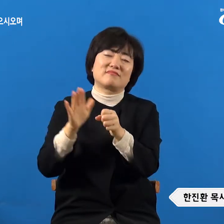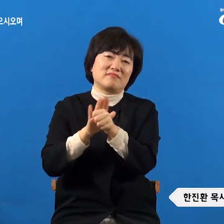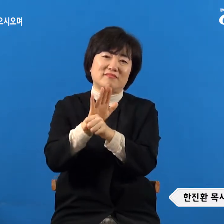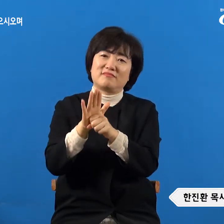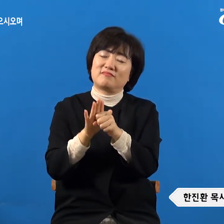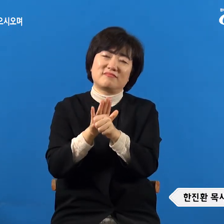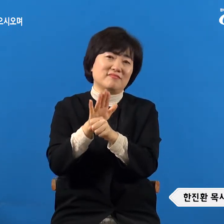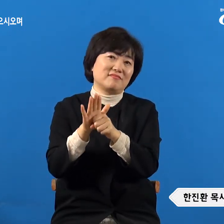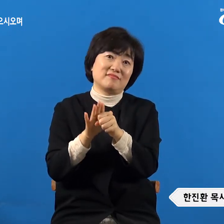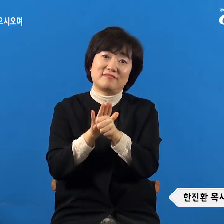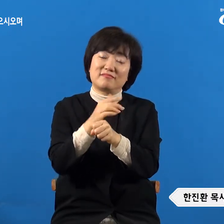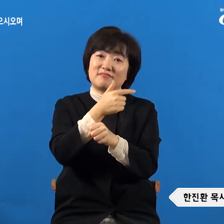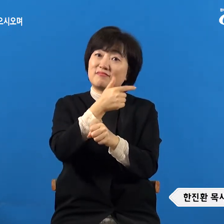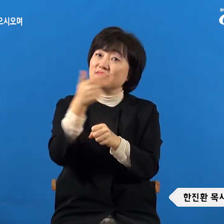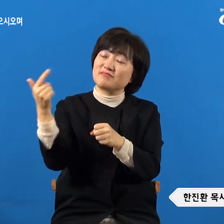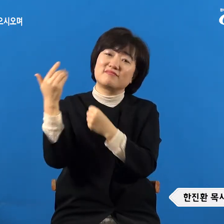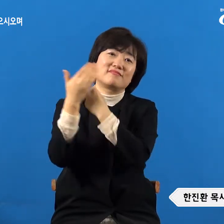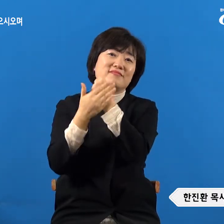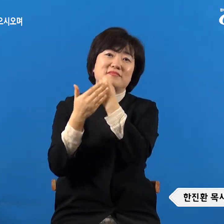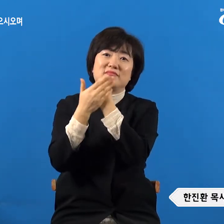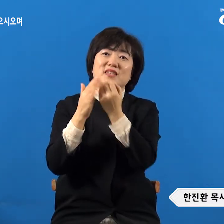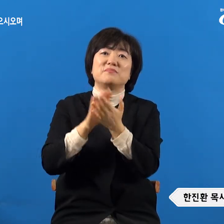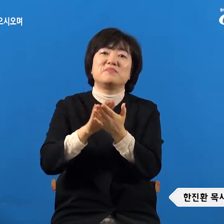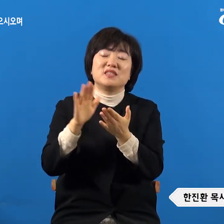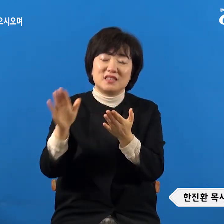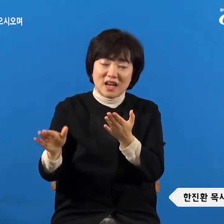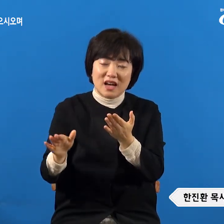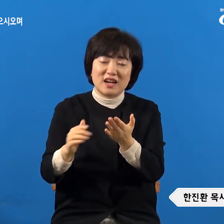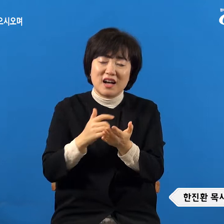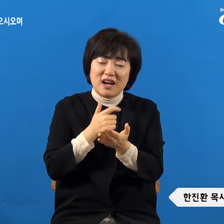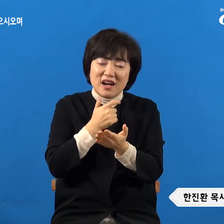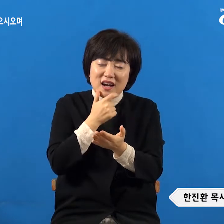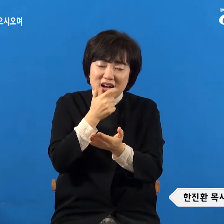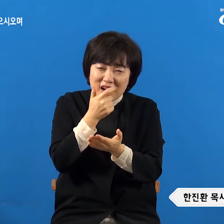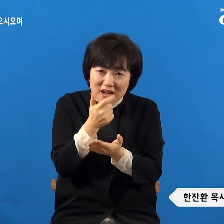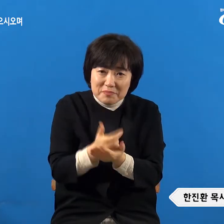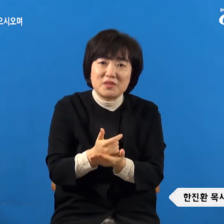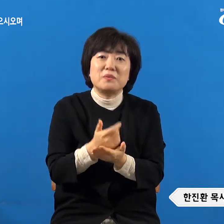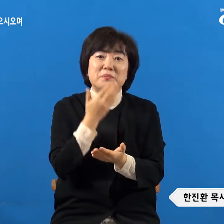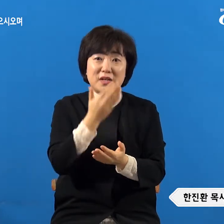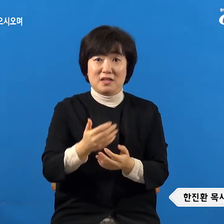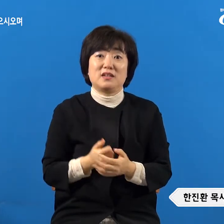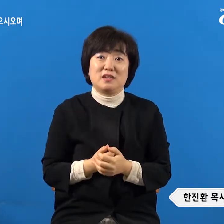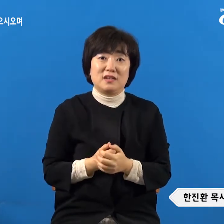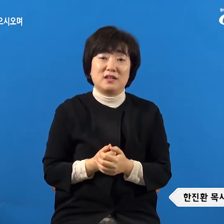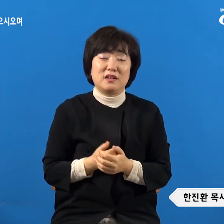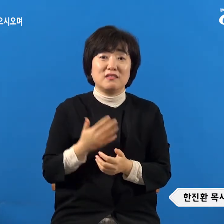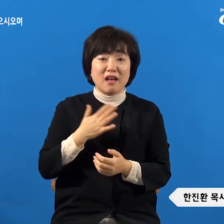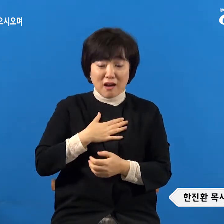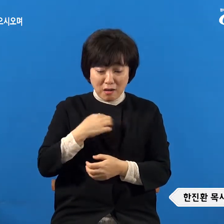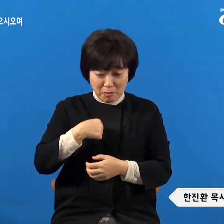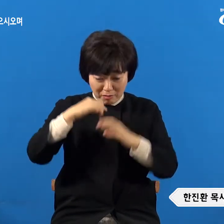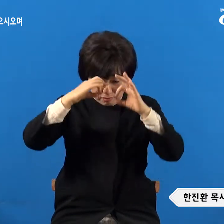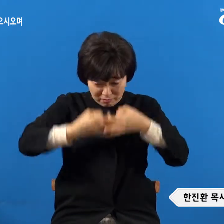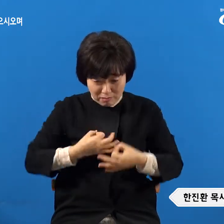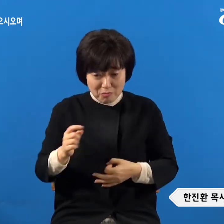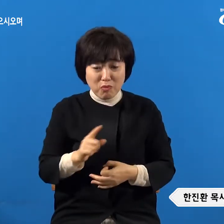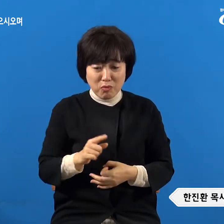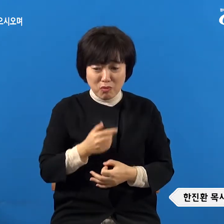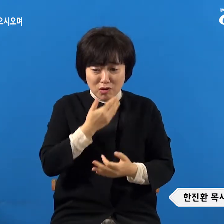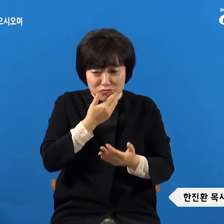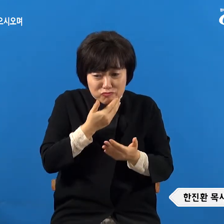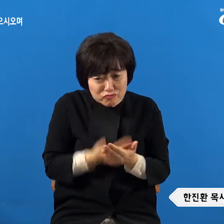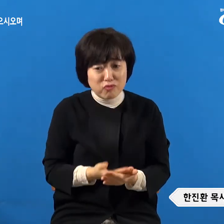은혜입니까? 목이 메어오지 않을 수가 없습니다. 도대체 내가 무슨